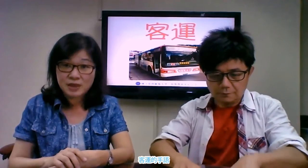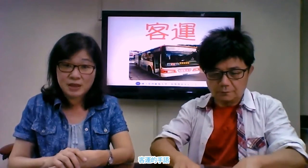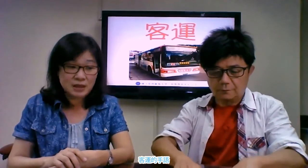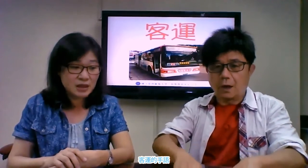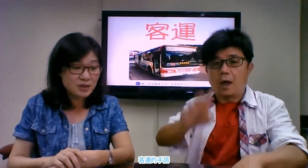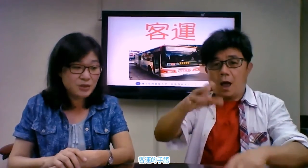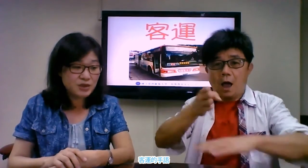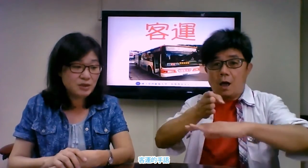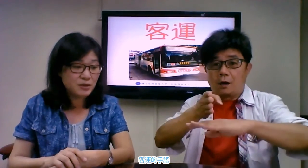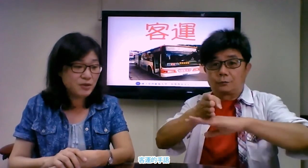客运的手语，